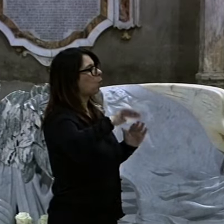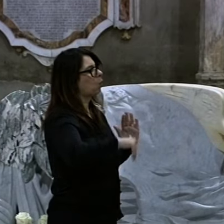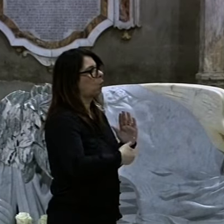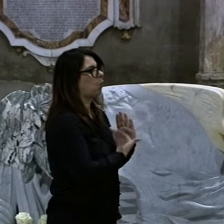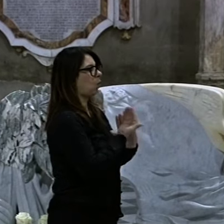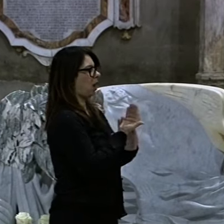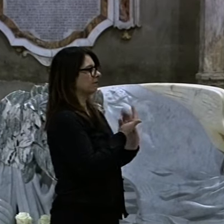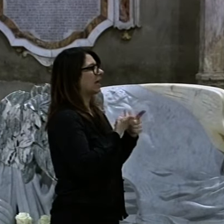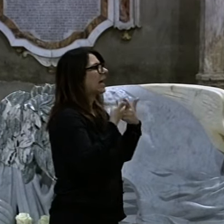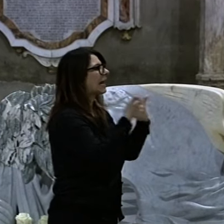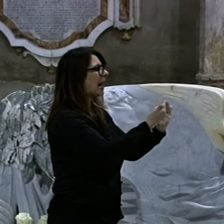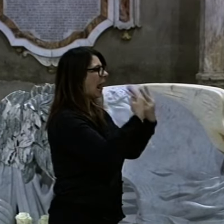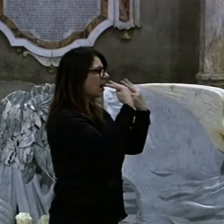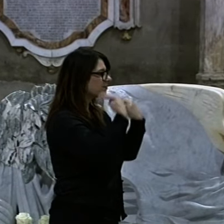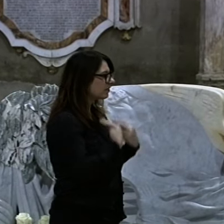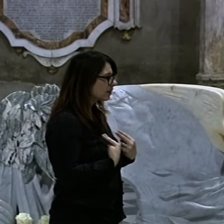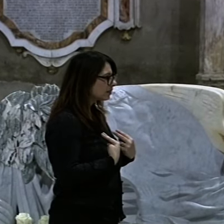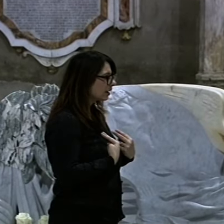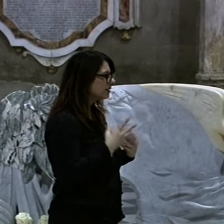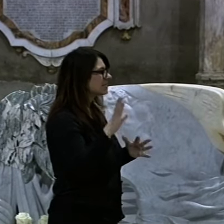ti regala la vita.